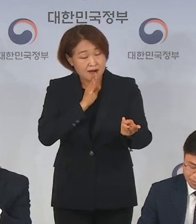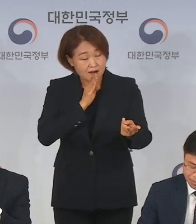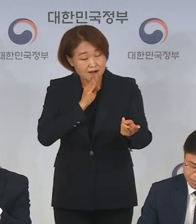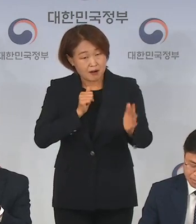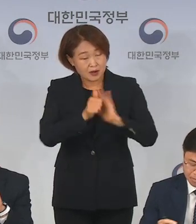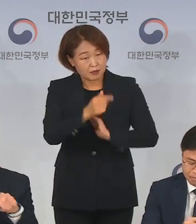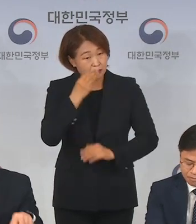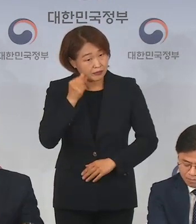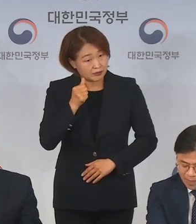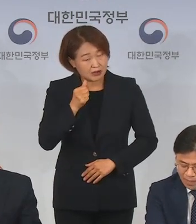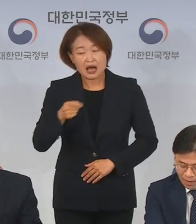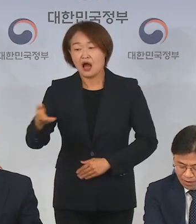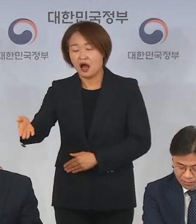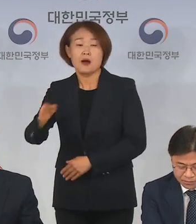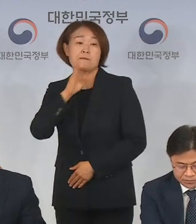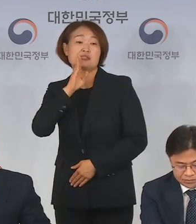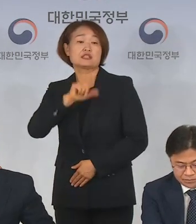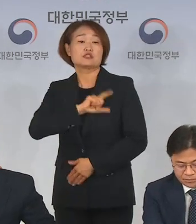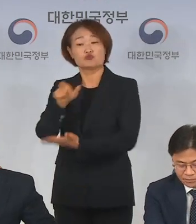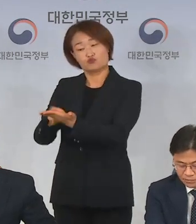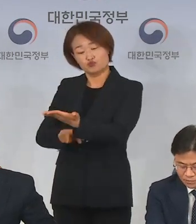예, 명단은 통보가 됐고요.